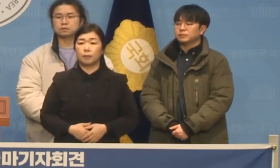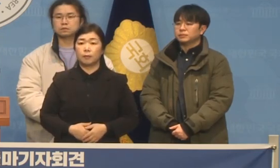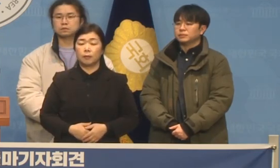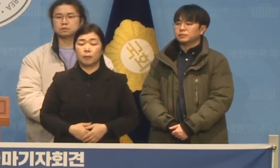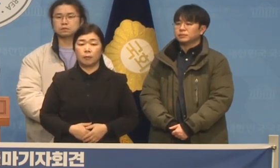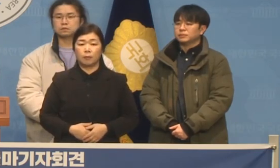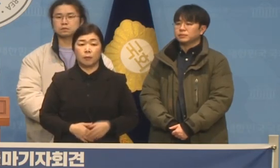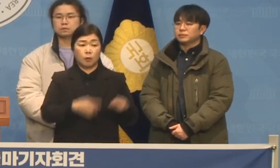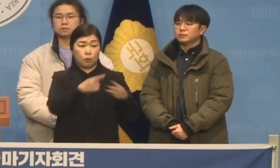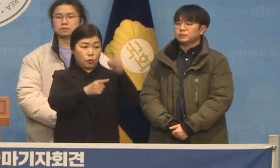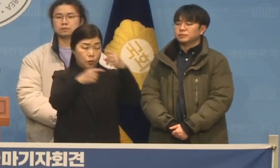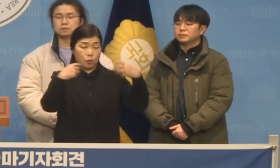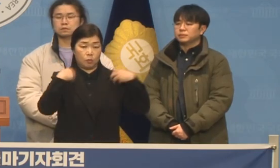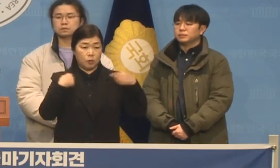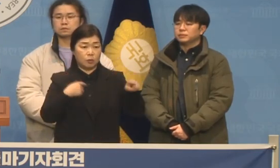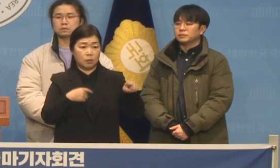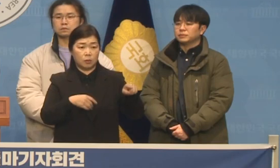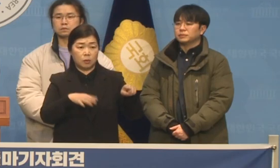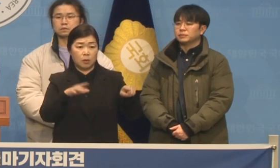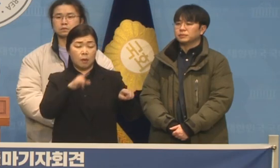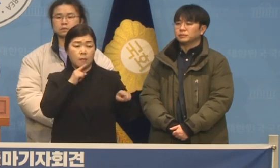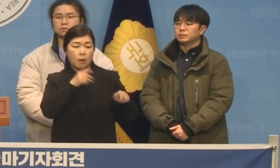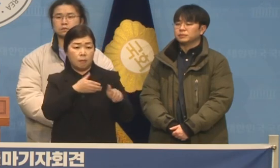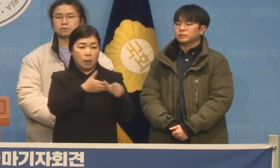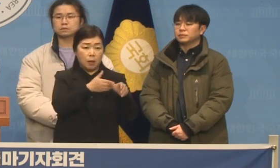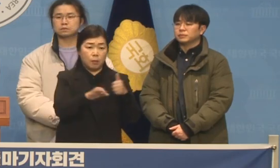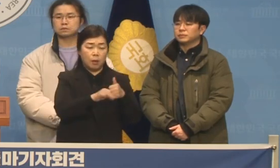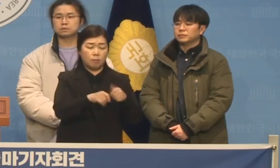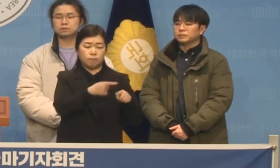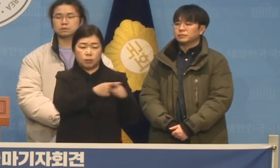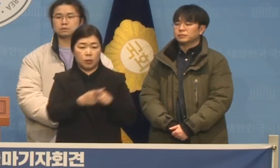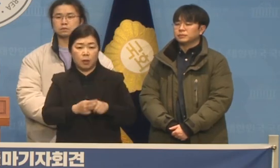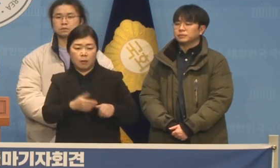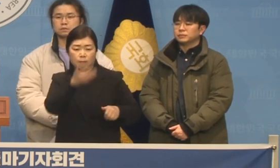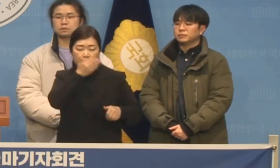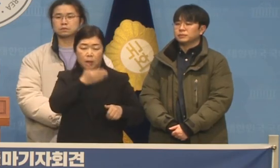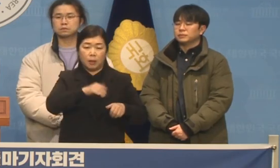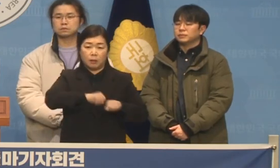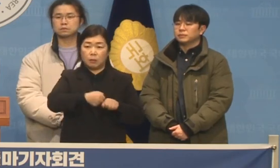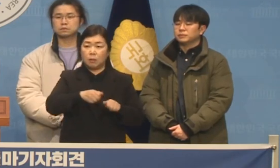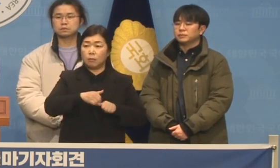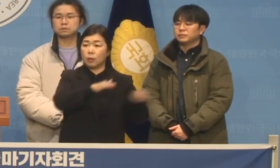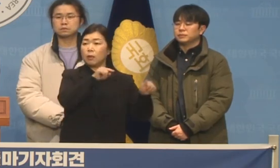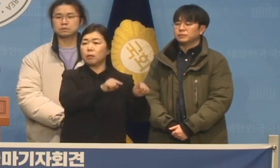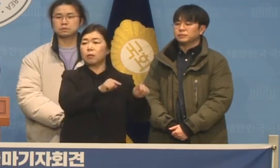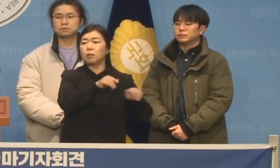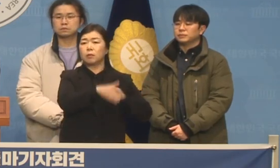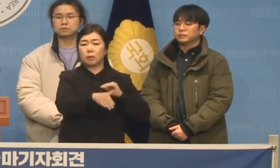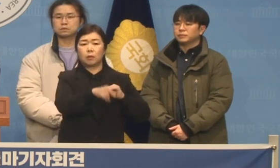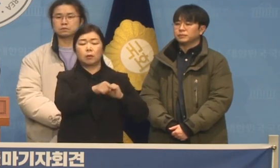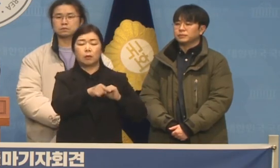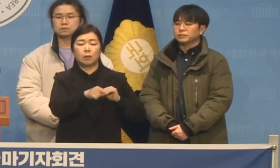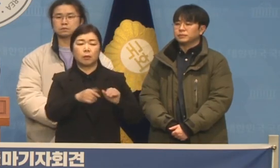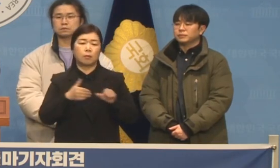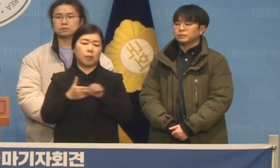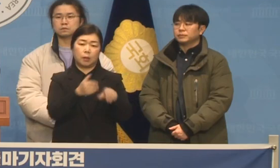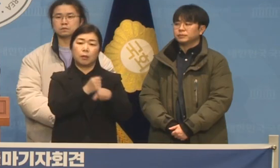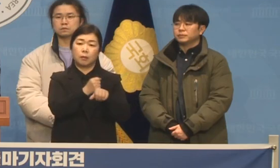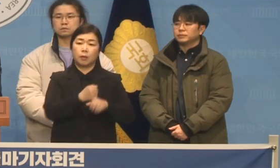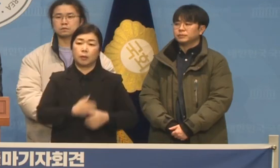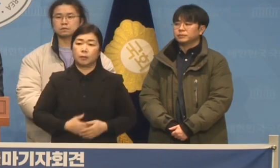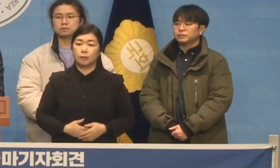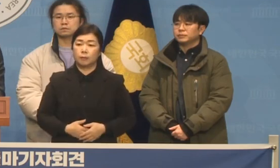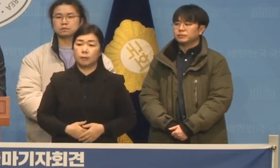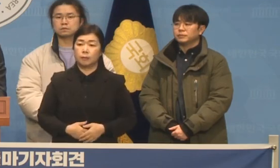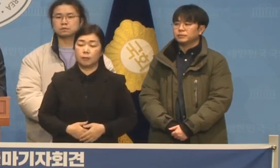입틀막 윤석열 정부에 맞서 더 많은 사람들이 존엄하게 살 수 있는 민주주의를 세우겠습니다. 한국 사회는 일상적